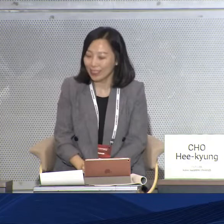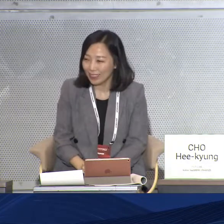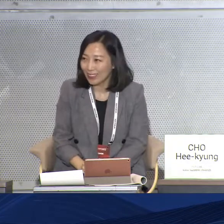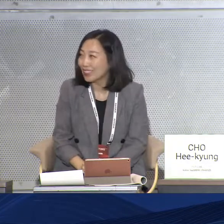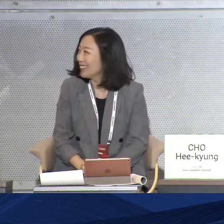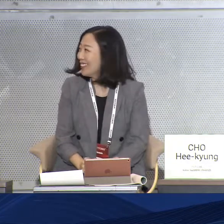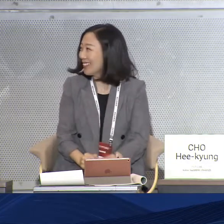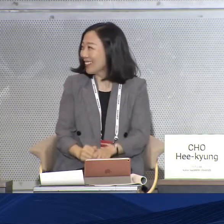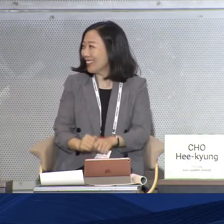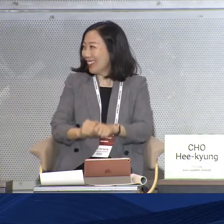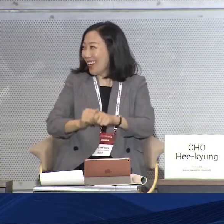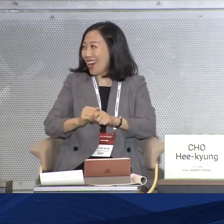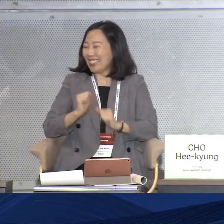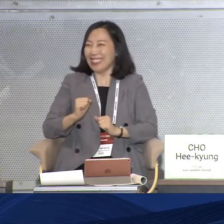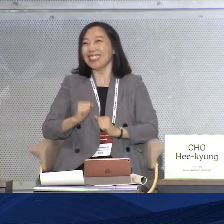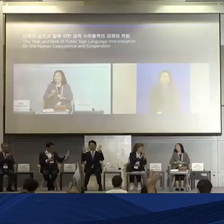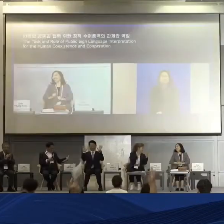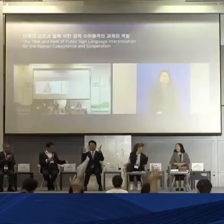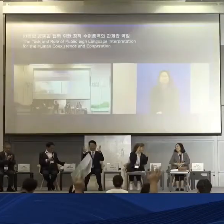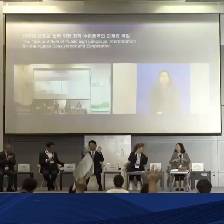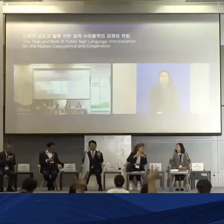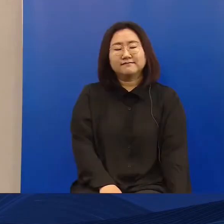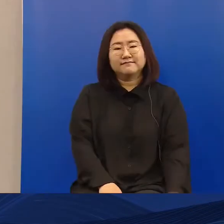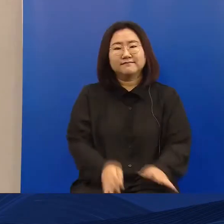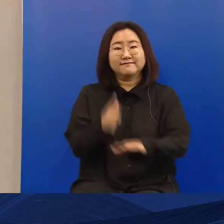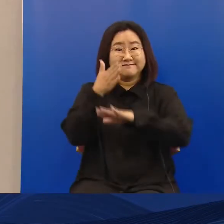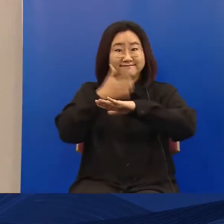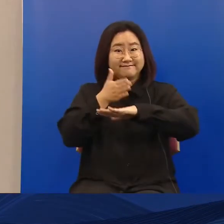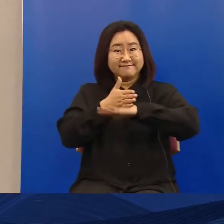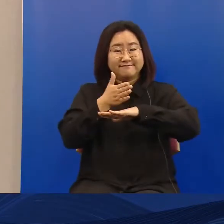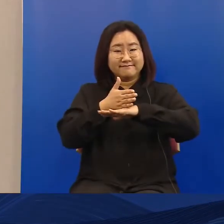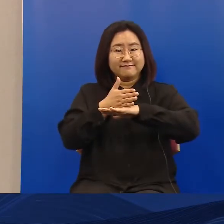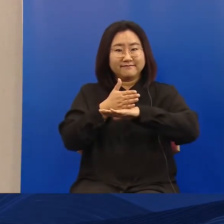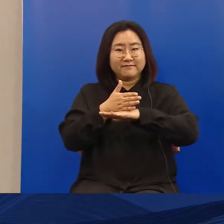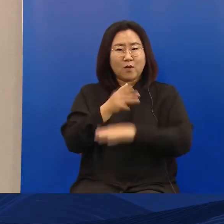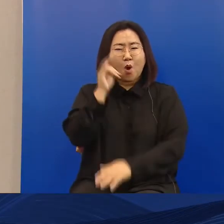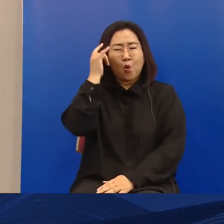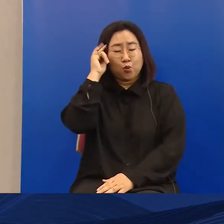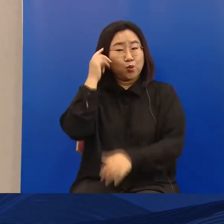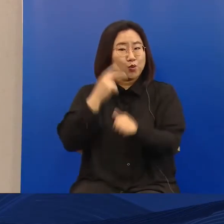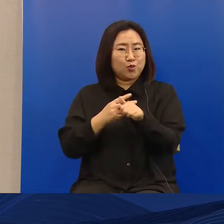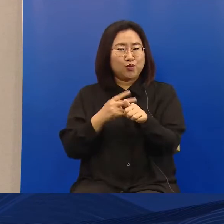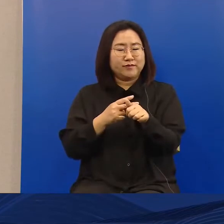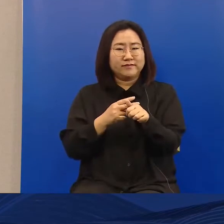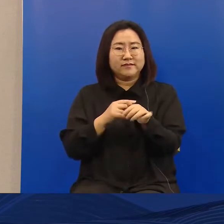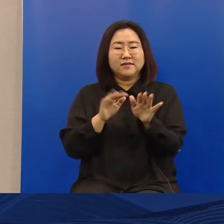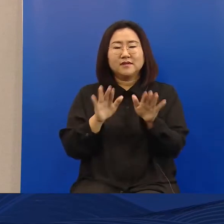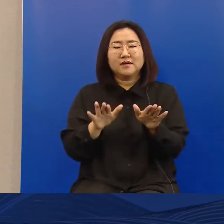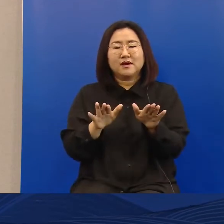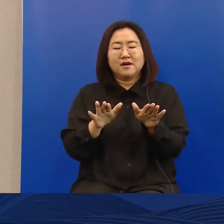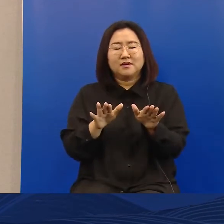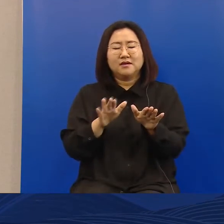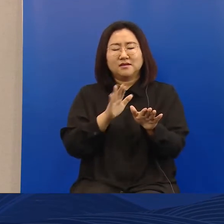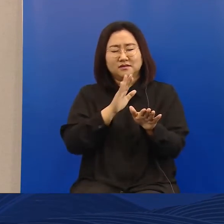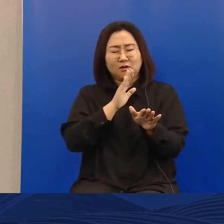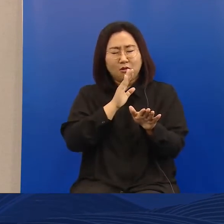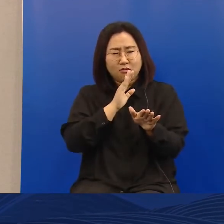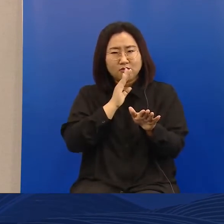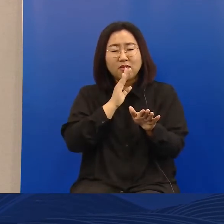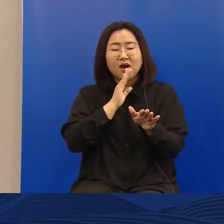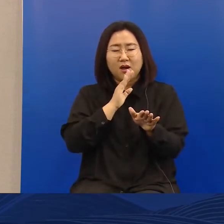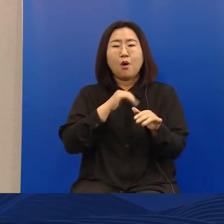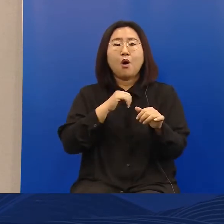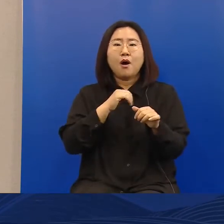마치겠습니다. 감사합니다. 네, 감사합니다. 우리 조희경 교수님 실질적인